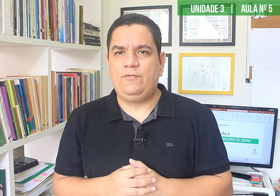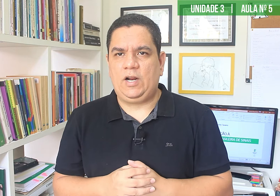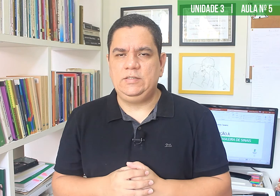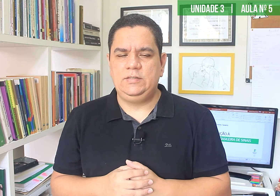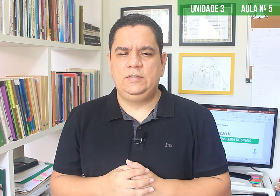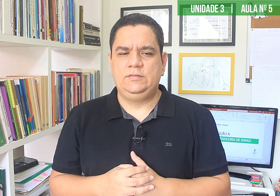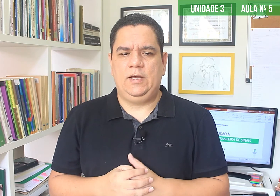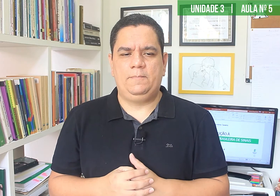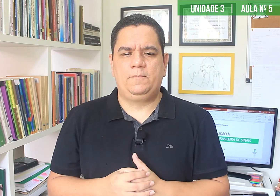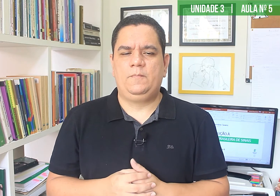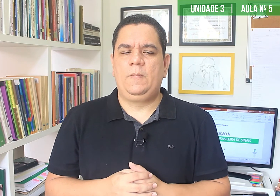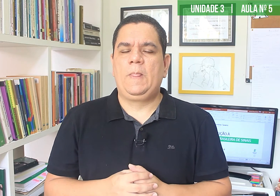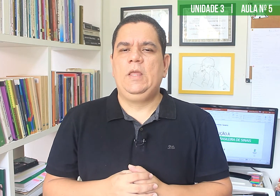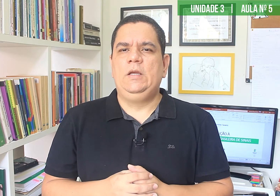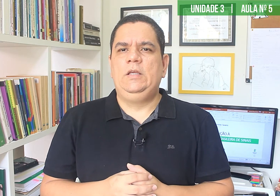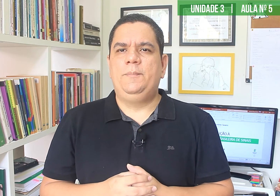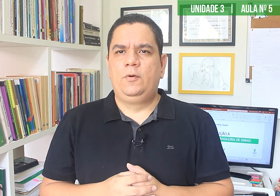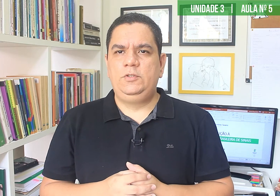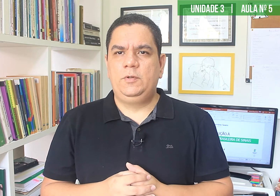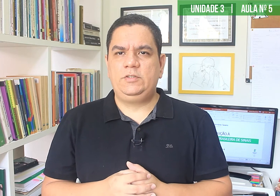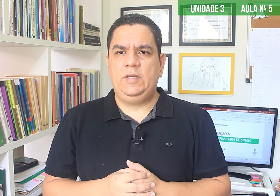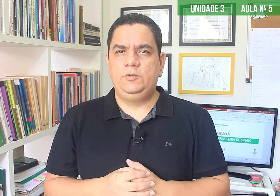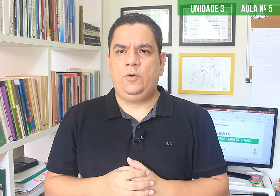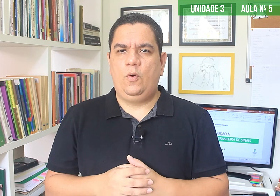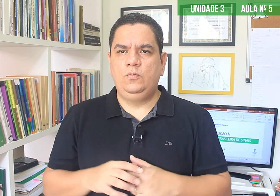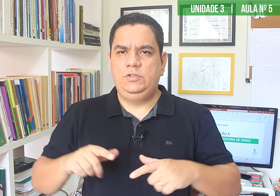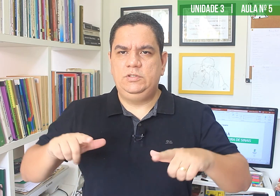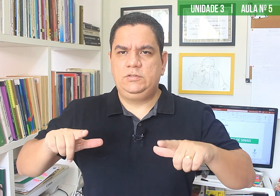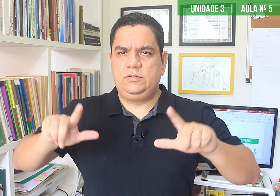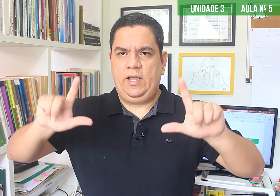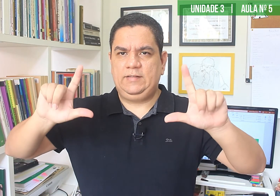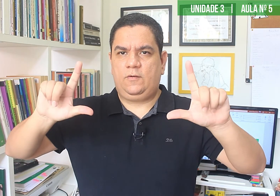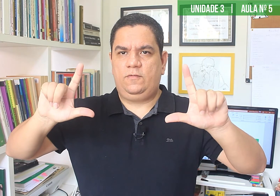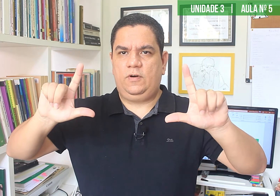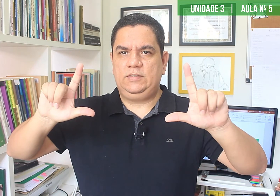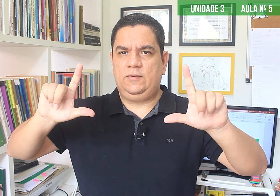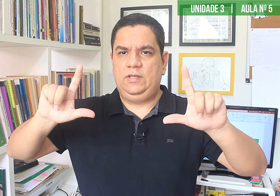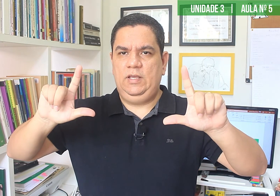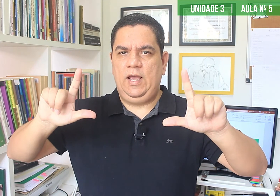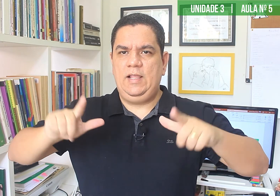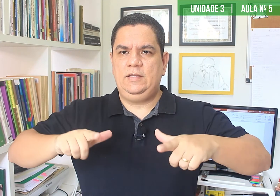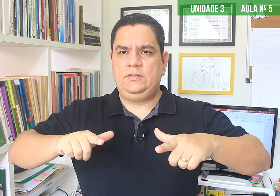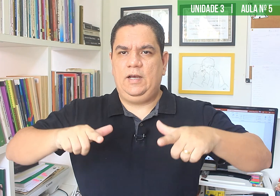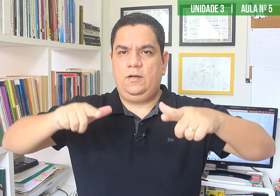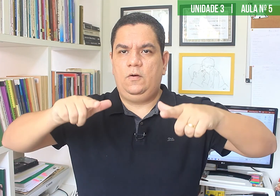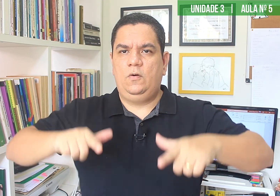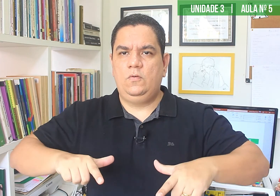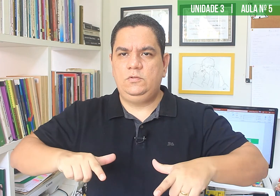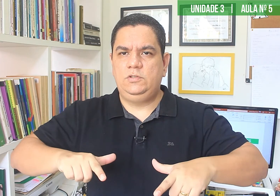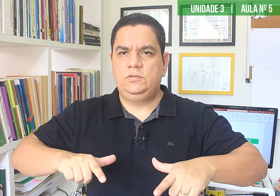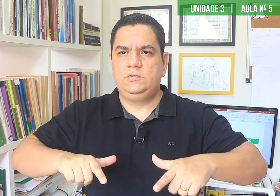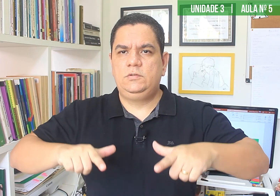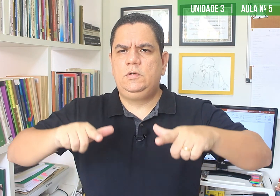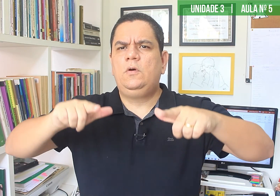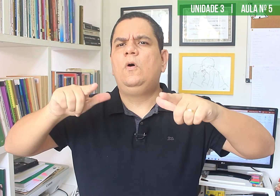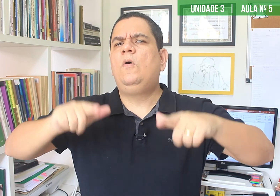frase. Tá? E por último nós temos onde. Essa configuração aqui em L, tá? Onde?